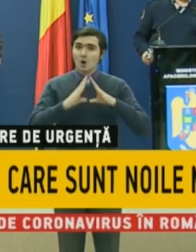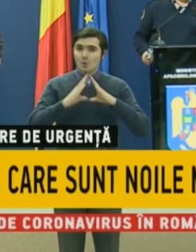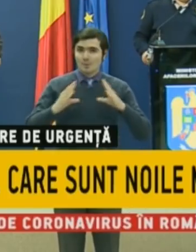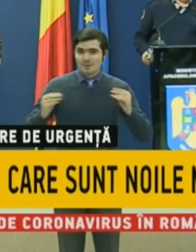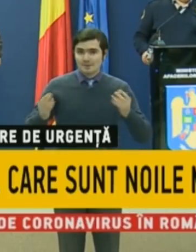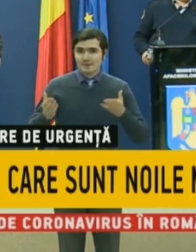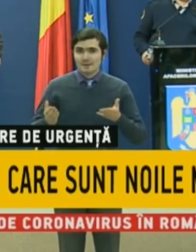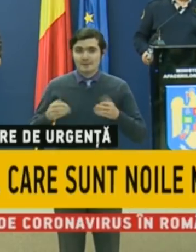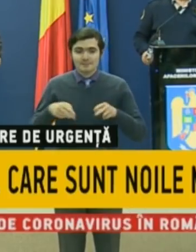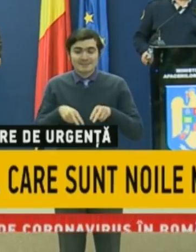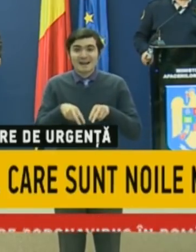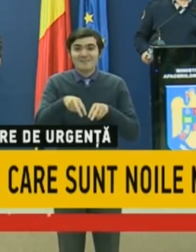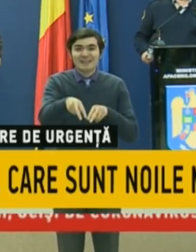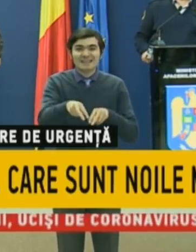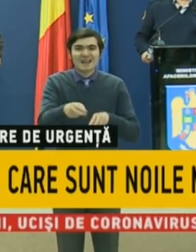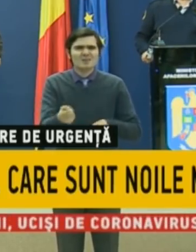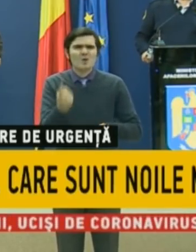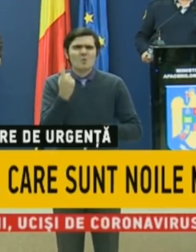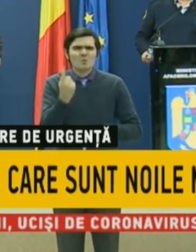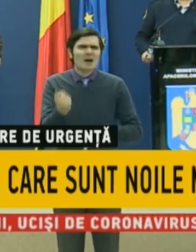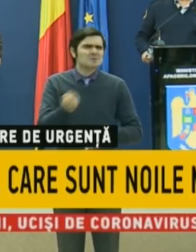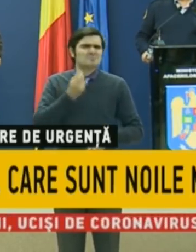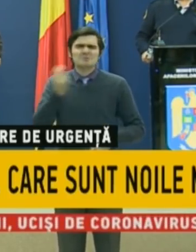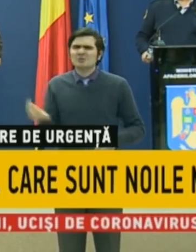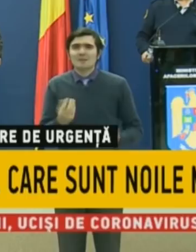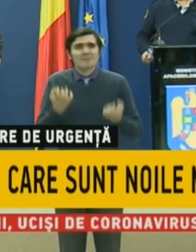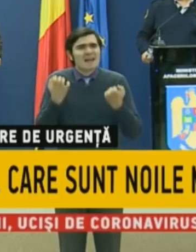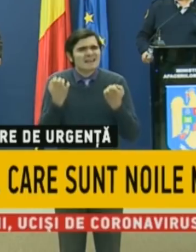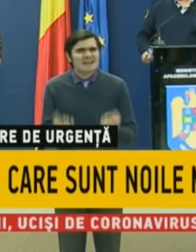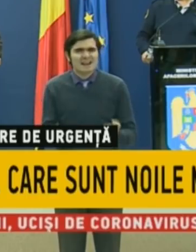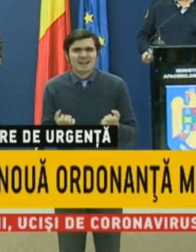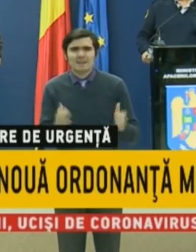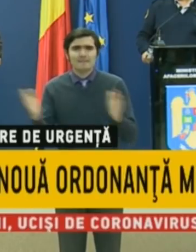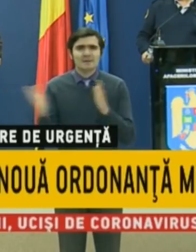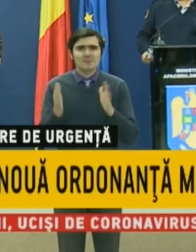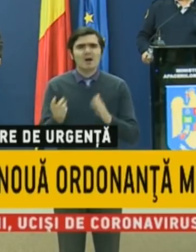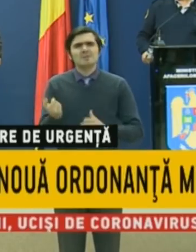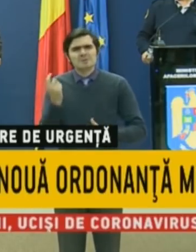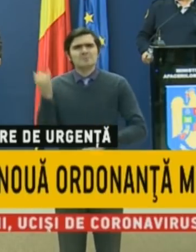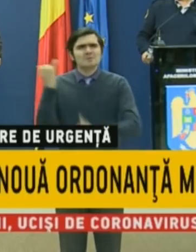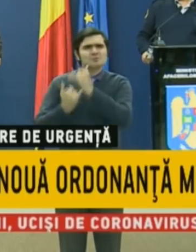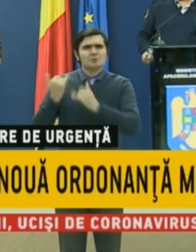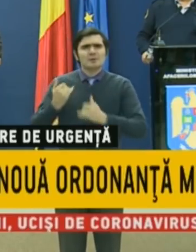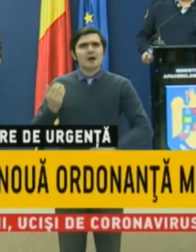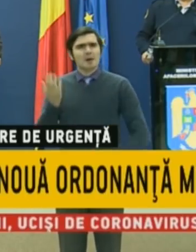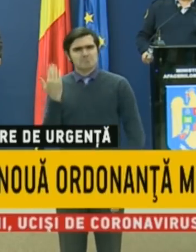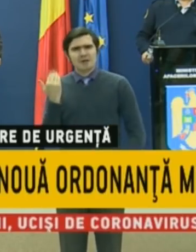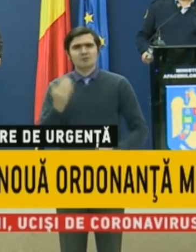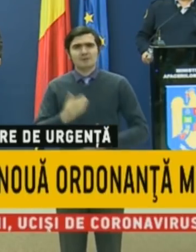România traversează una dintre cele mai dificile perioade ale istoriei recente.